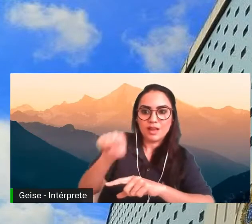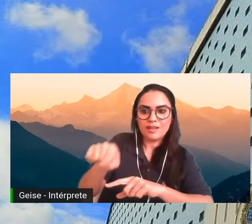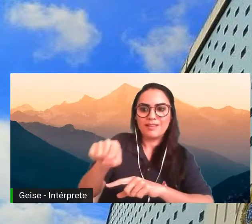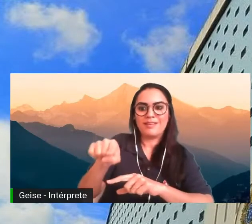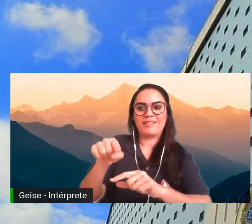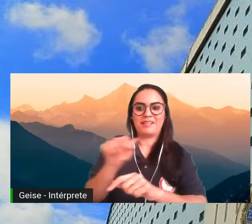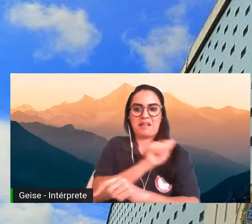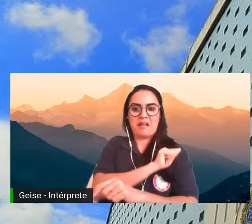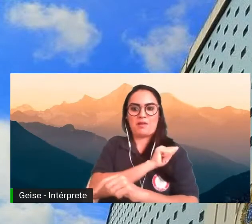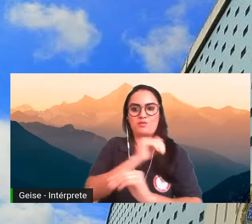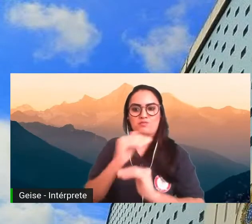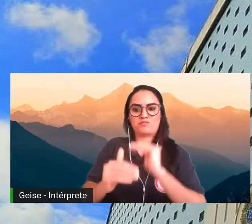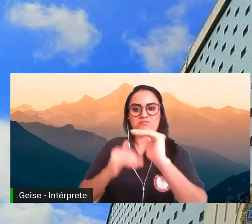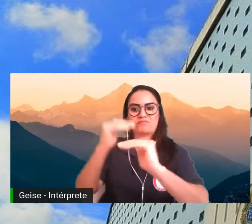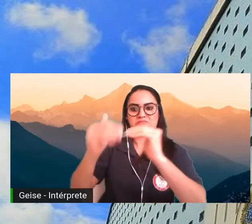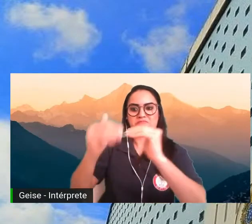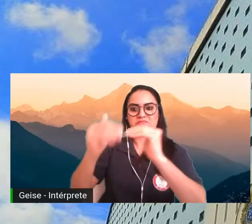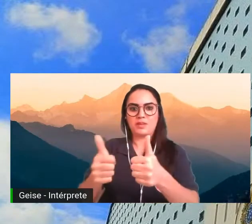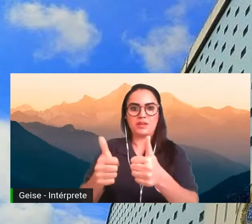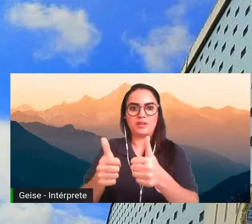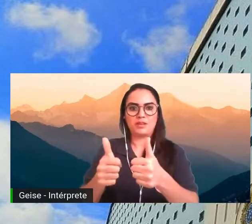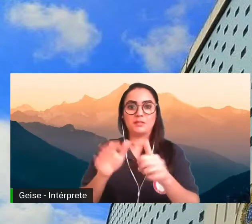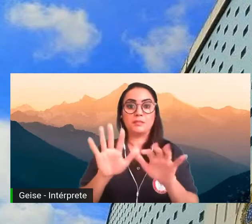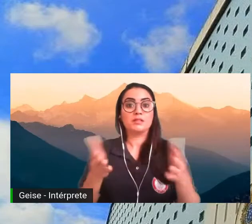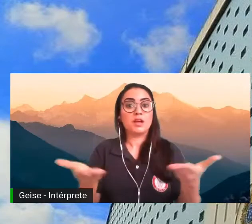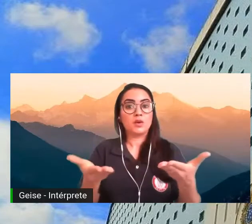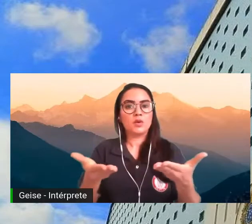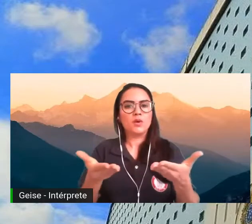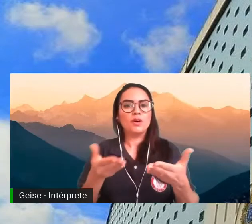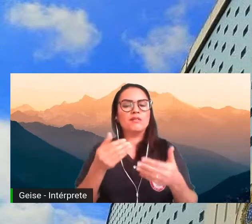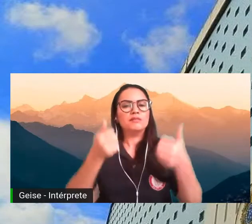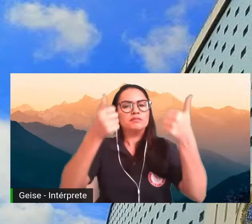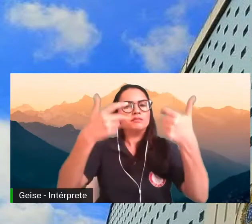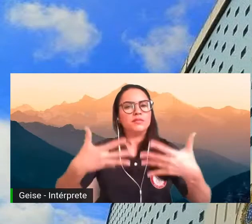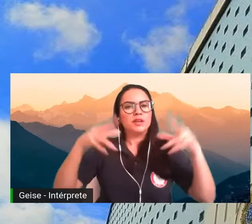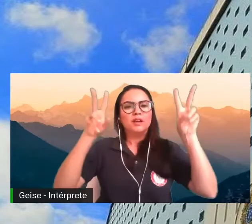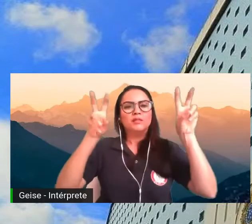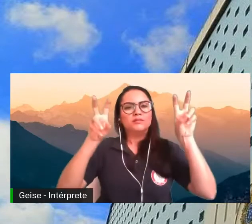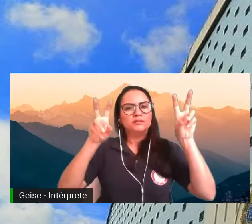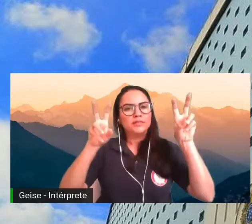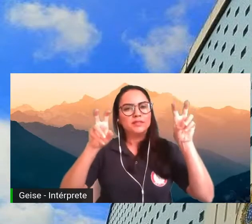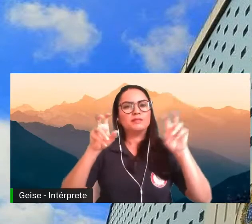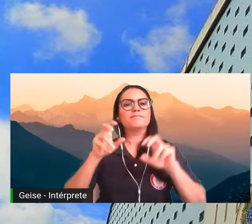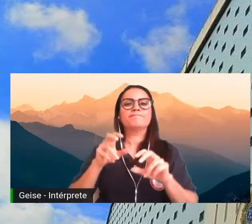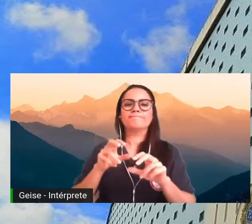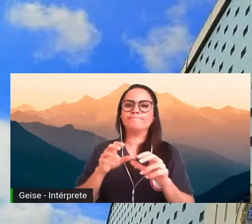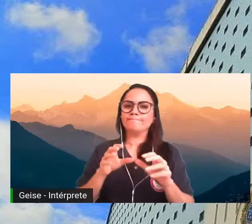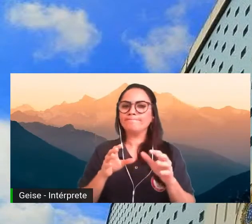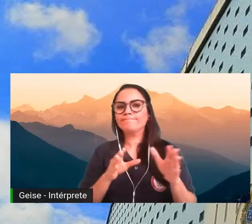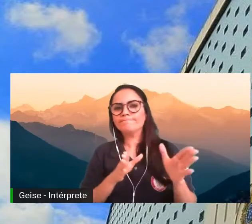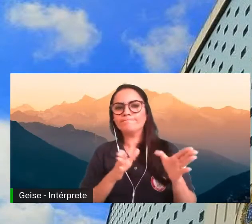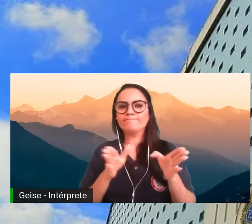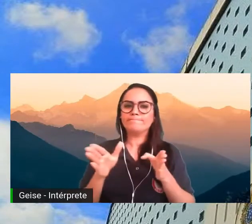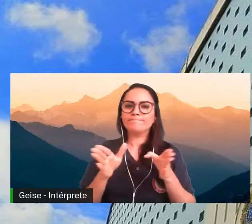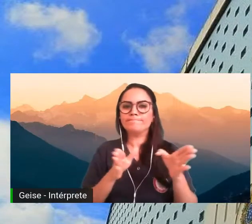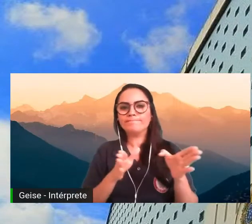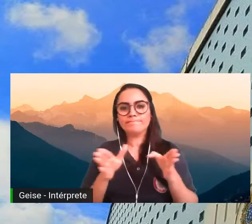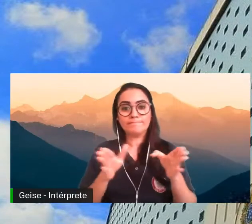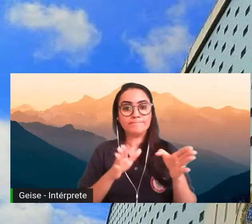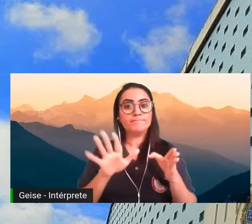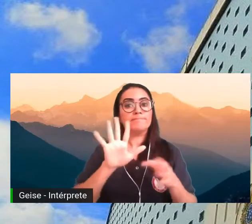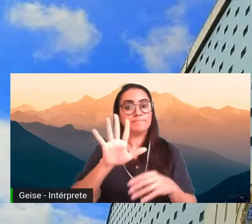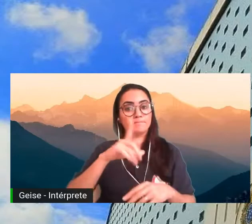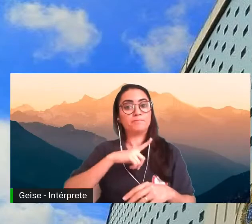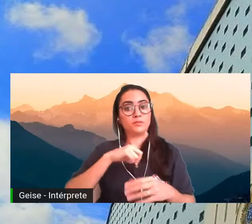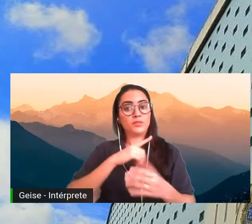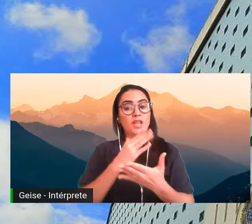já num terreno um pouquinho falacioso, mas assim mesmo com muitas afirmações muito interessantes e muito úteis